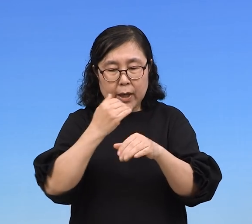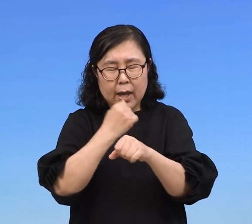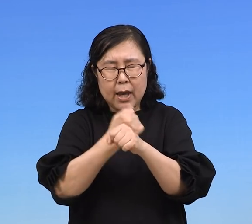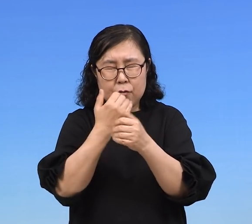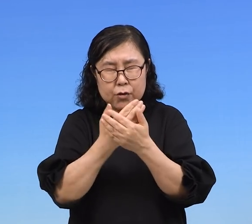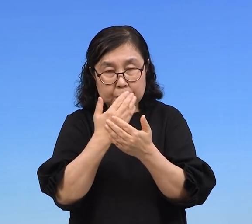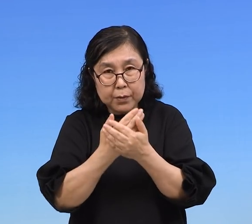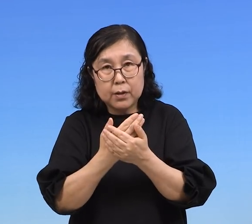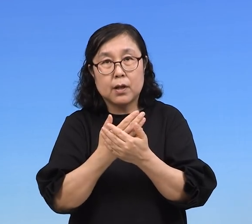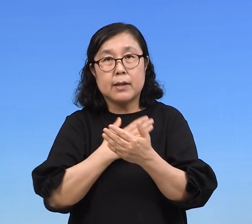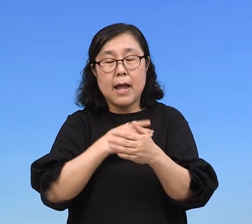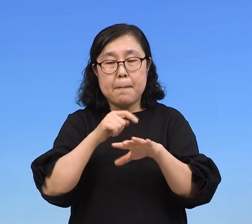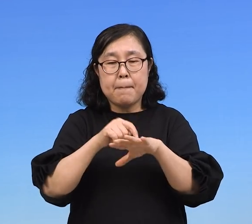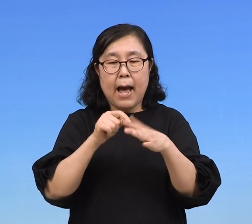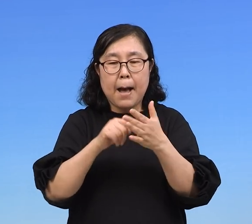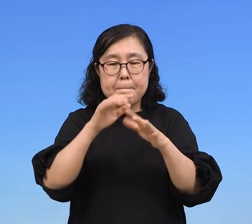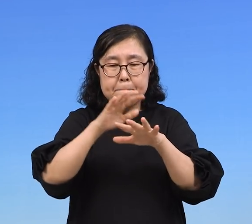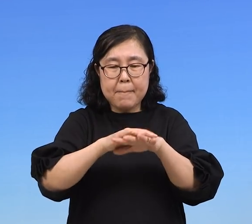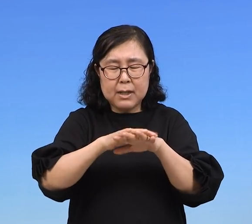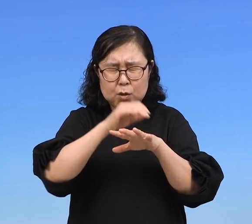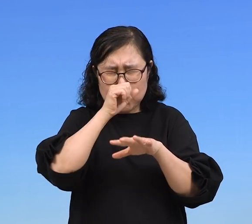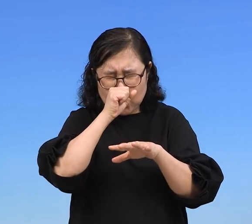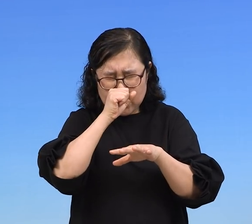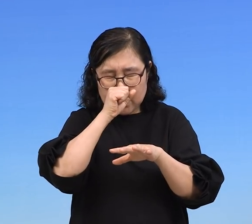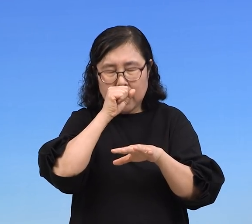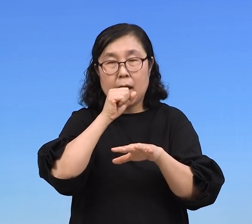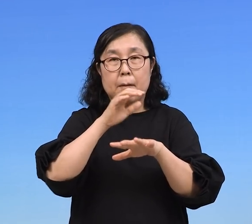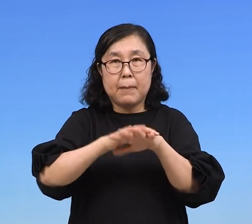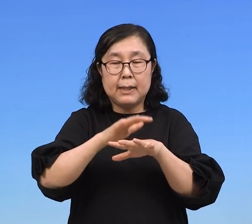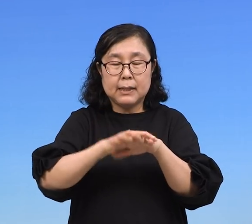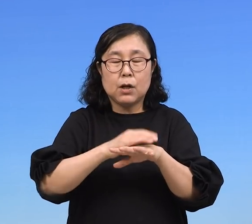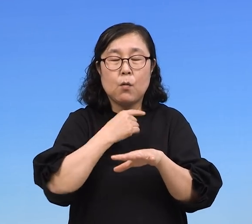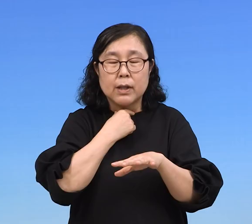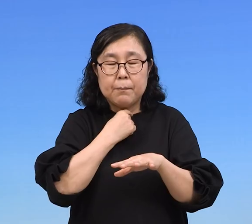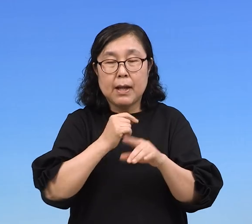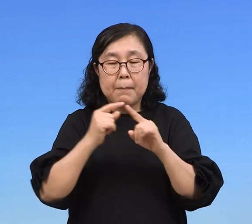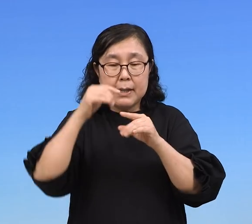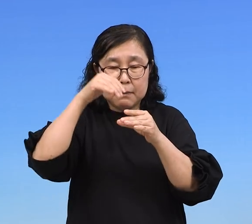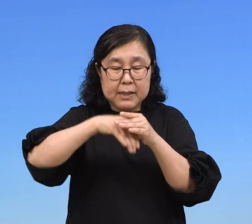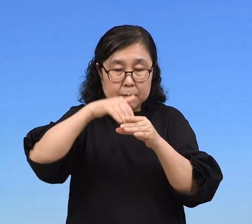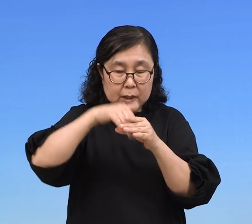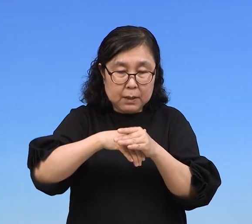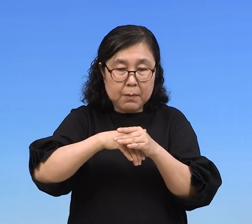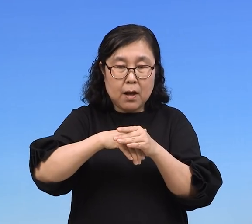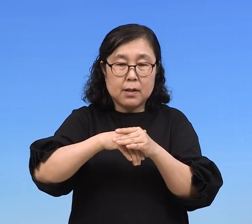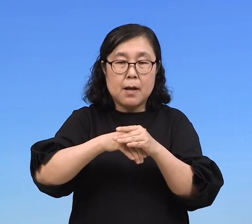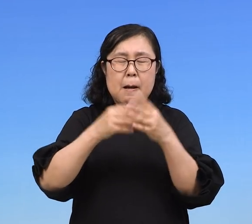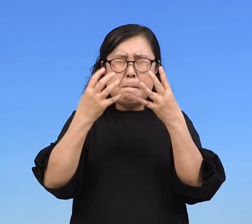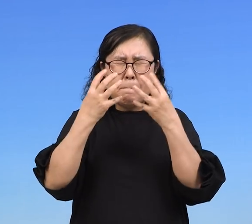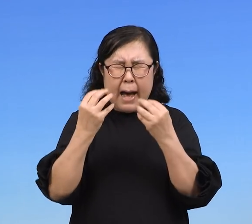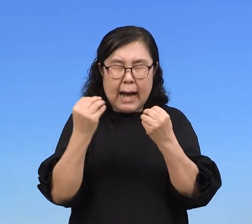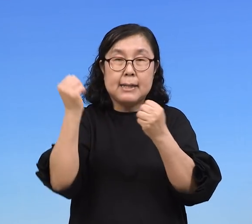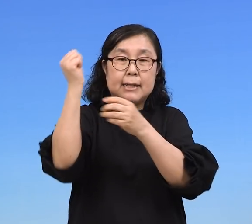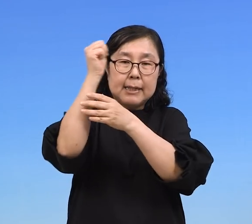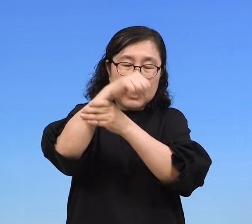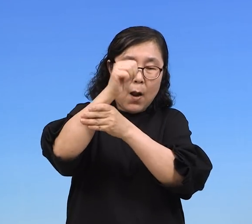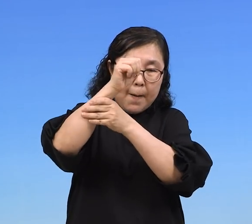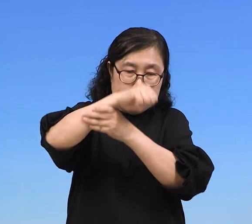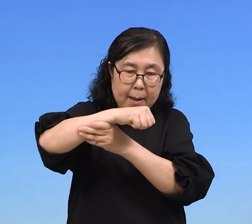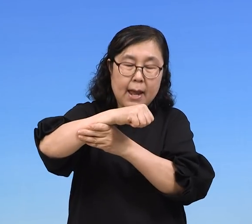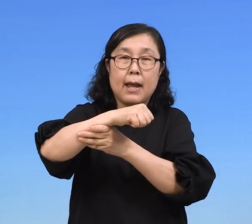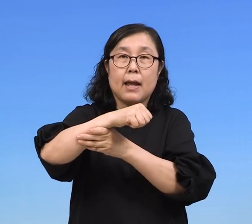하여 주시오. 내 마음밭이 좋은 밭 되기 원합니다. 말씀이 심어지면 30배,